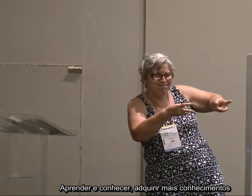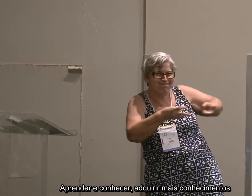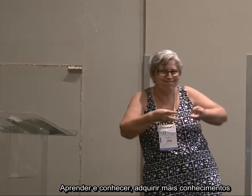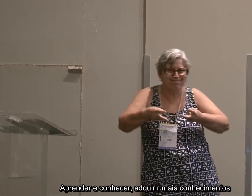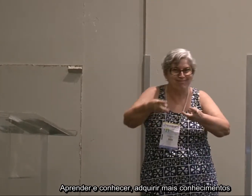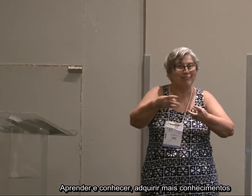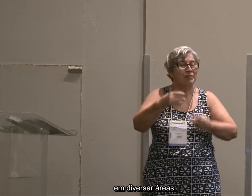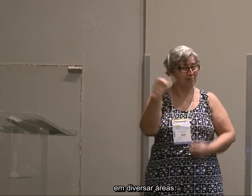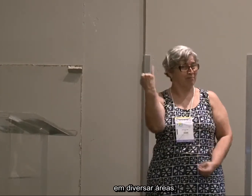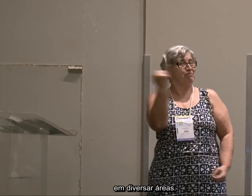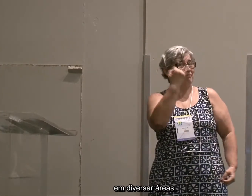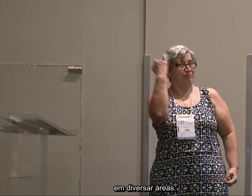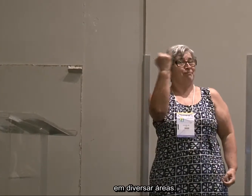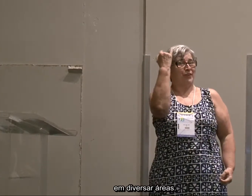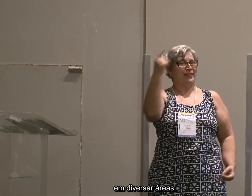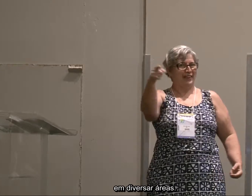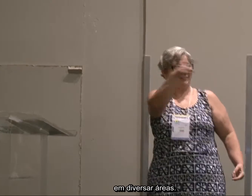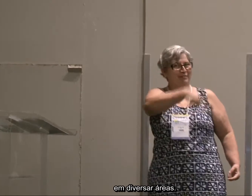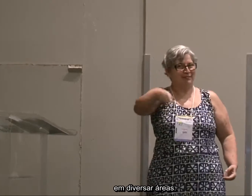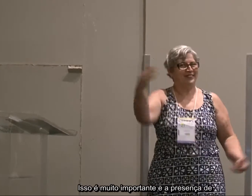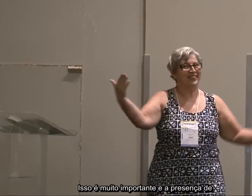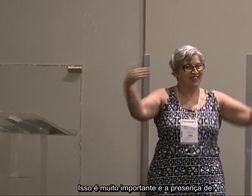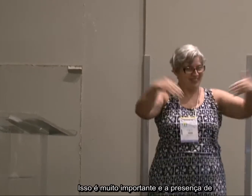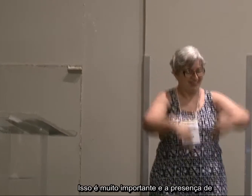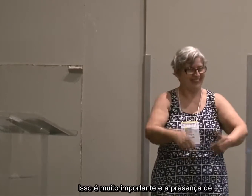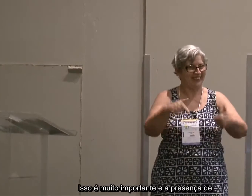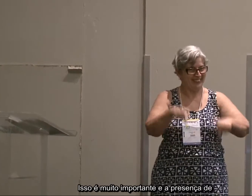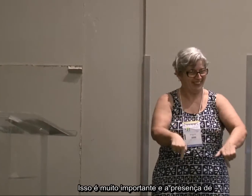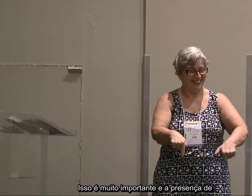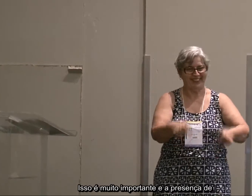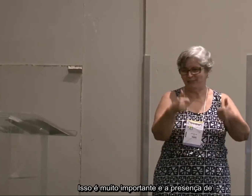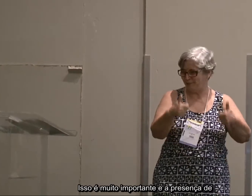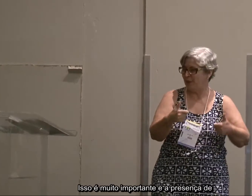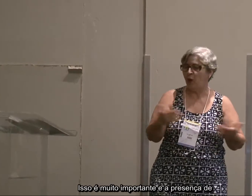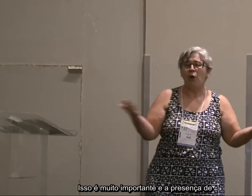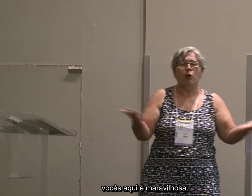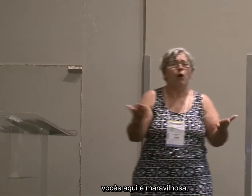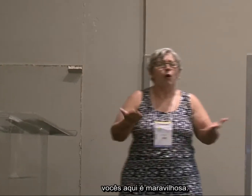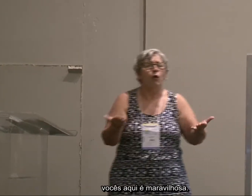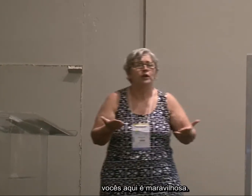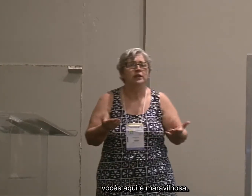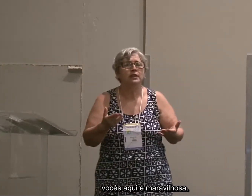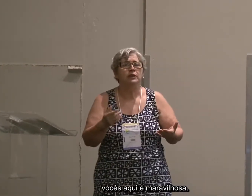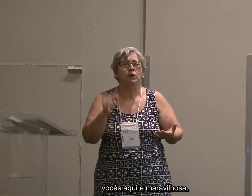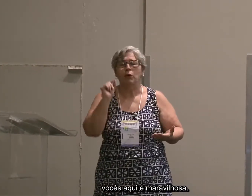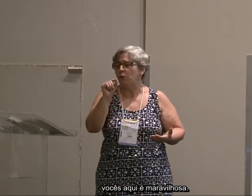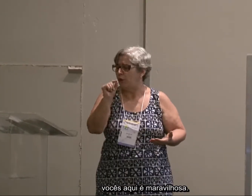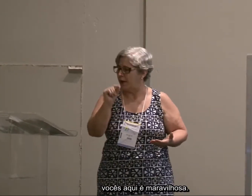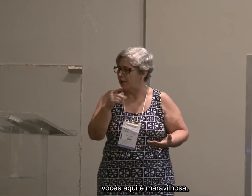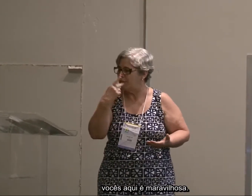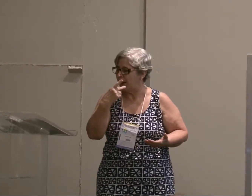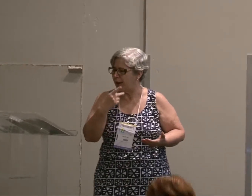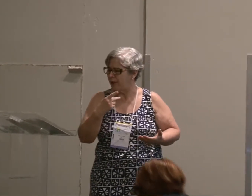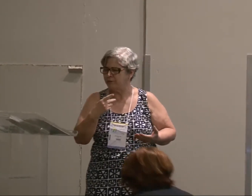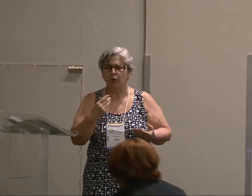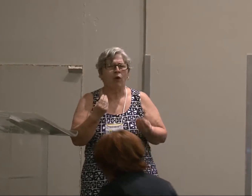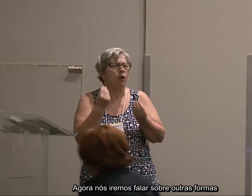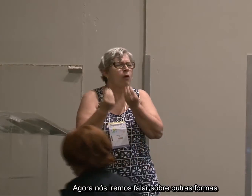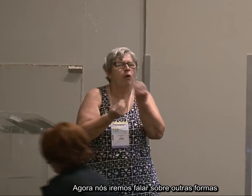mais conhecimentos em diversas áreas. Isso é muito importante e a presença de vocês aqui é maravilhosa. Agora